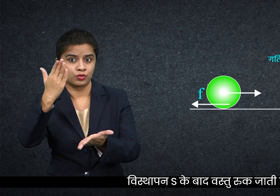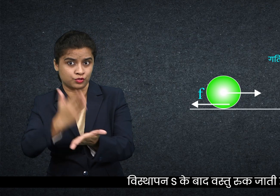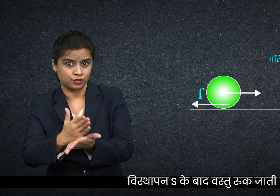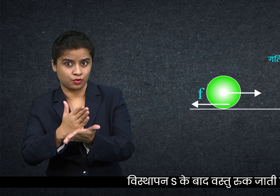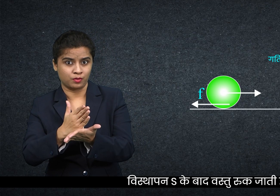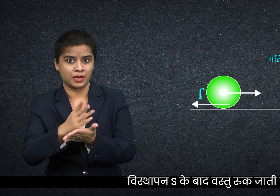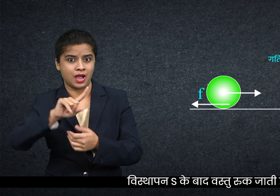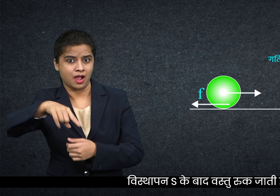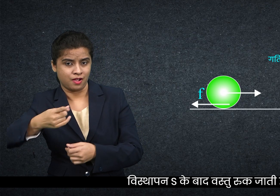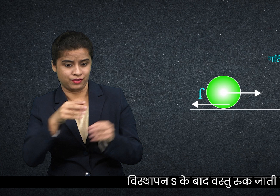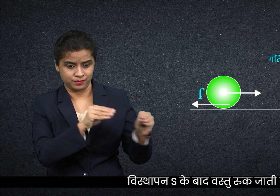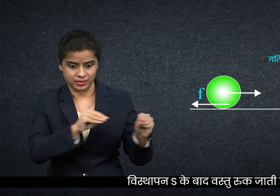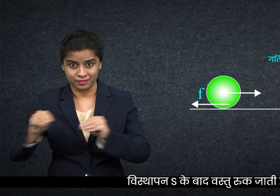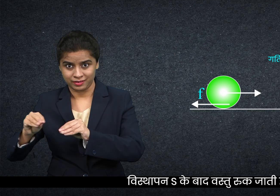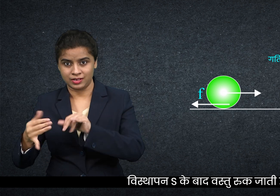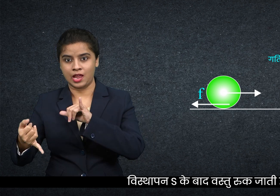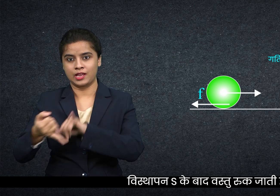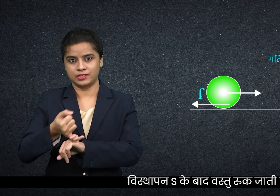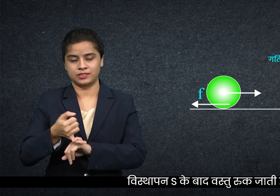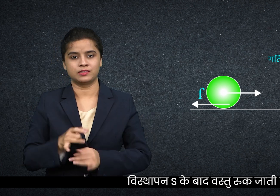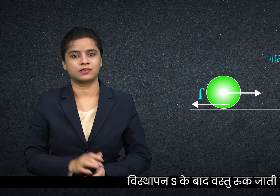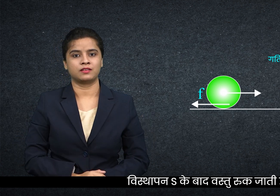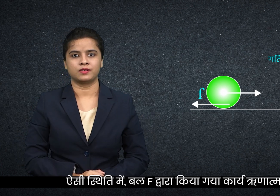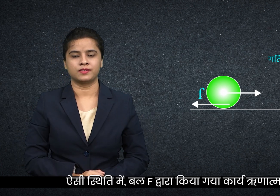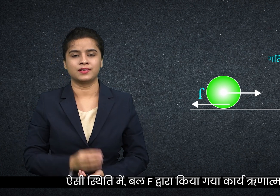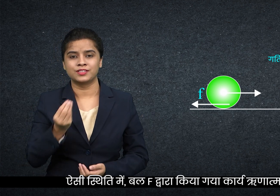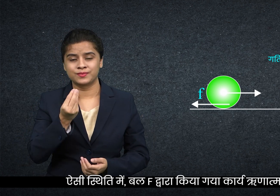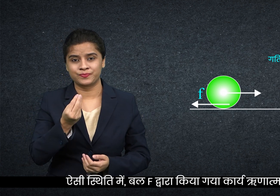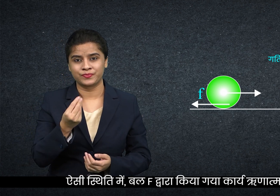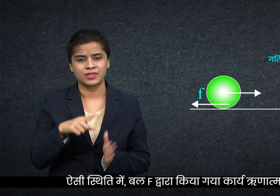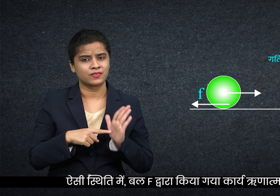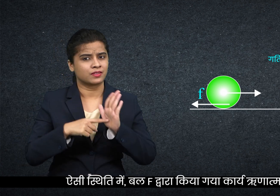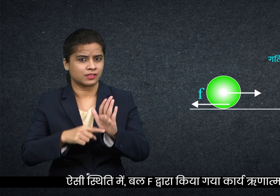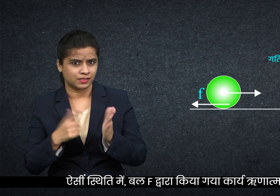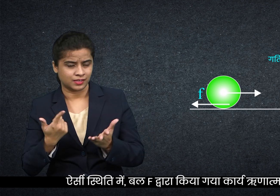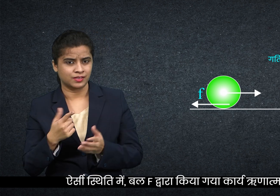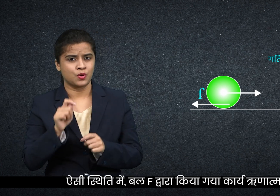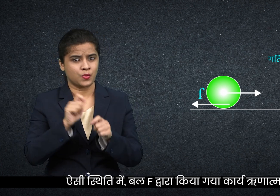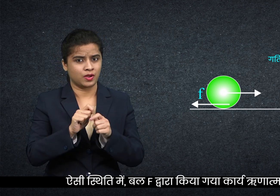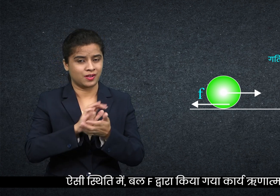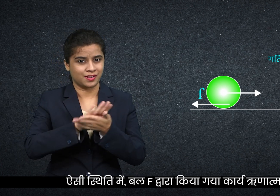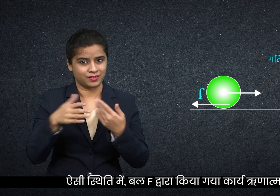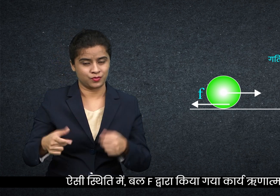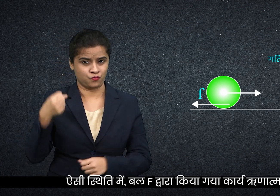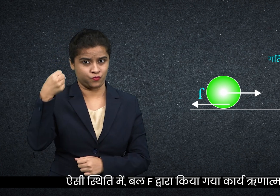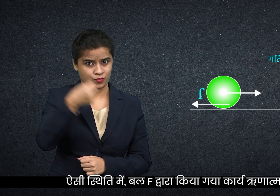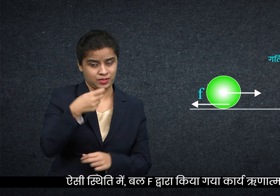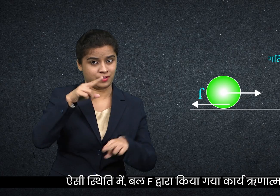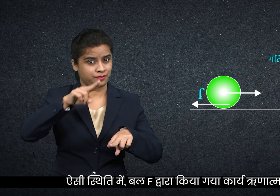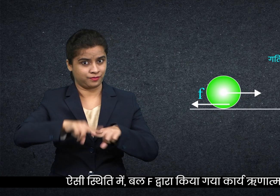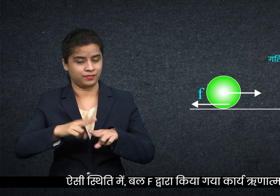विस्थापन S के बाद वस्तु रुक जाती है। ऐसी स्थिति में बल F द्वारा किए गए